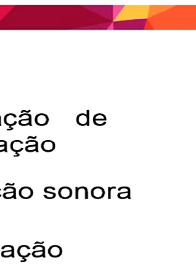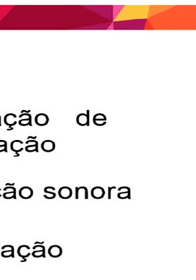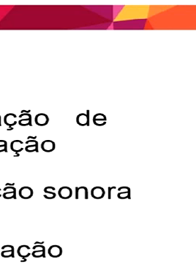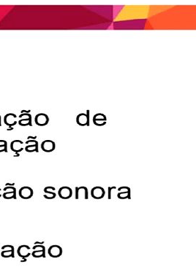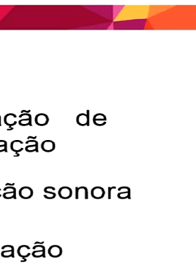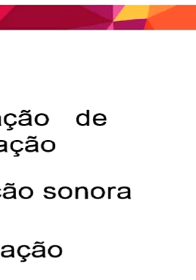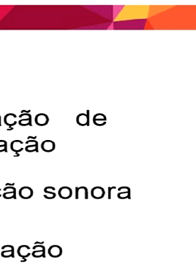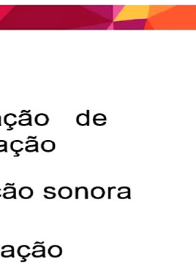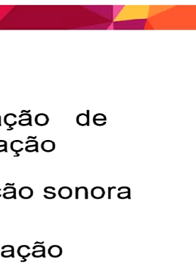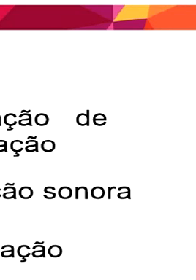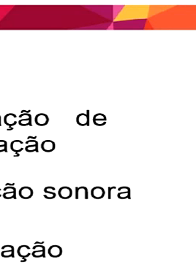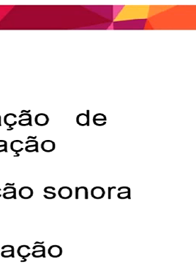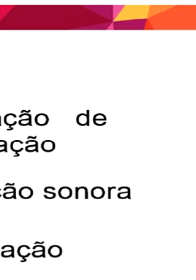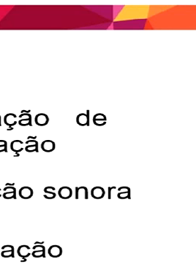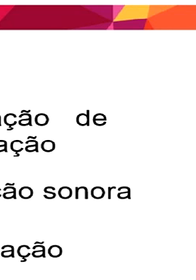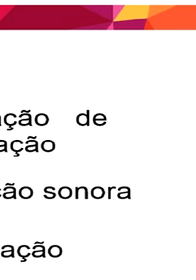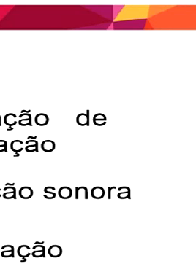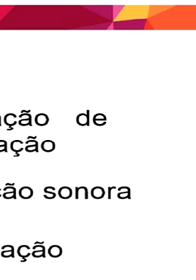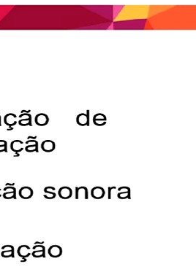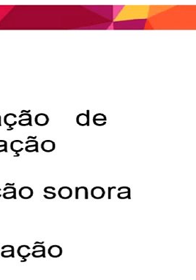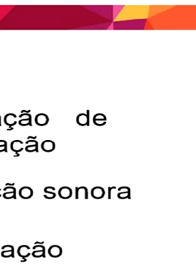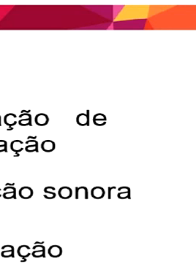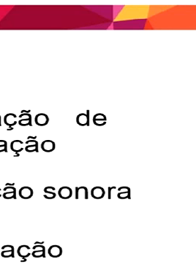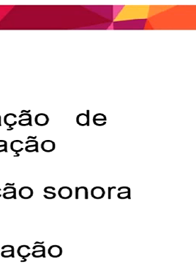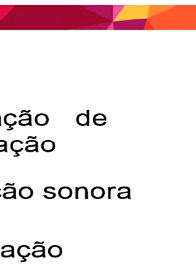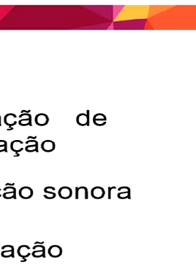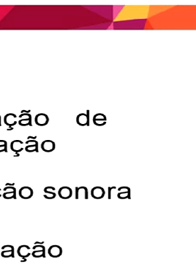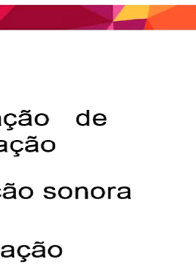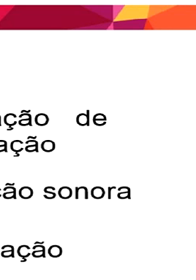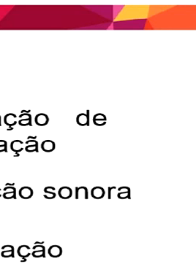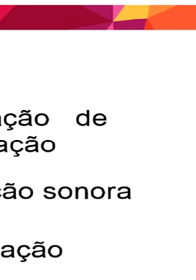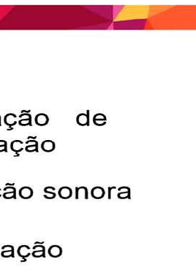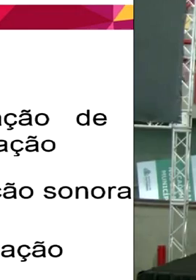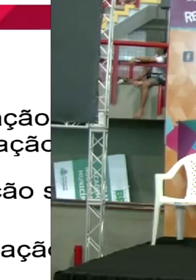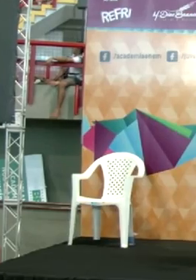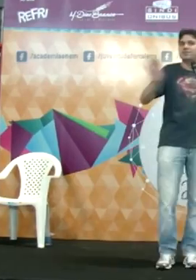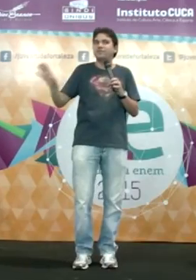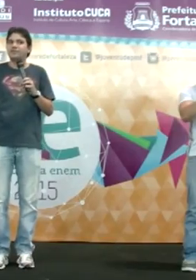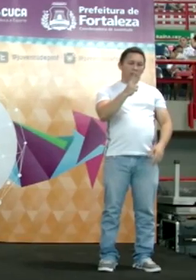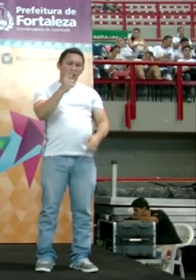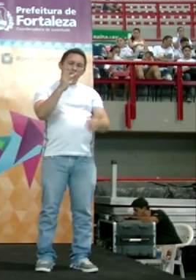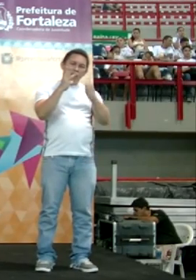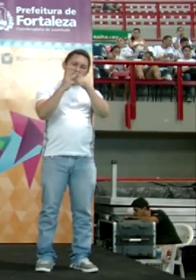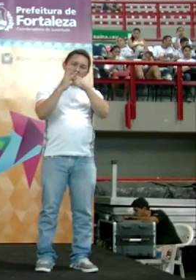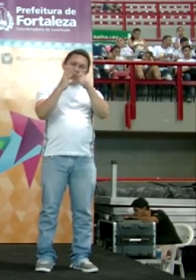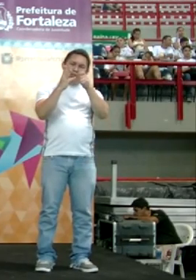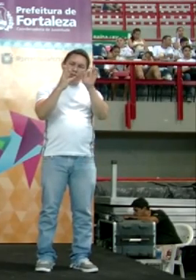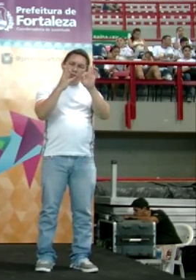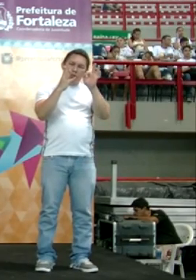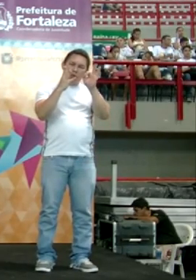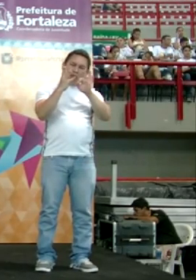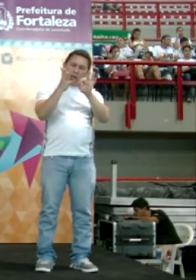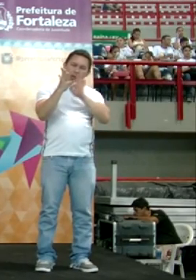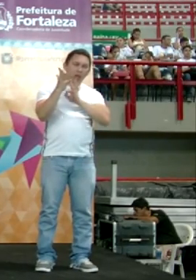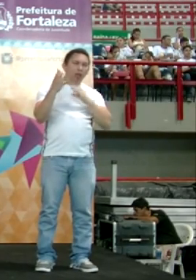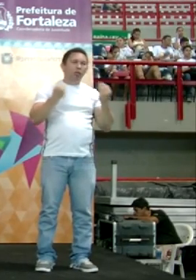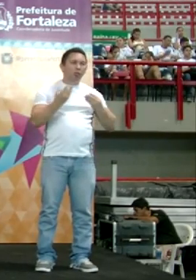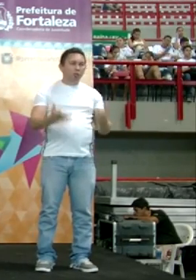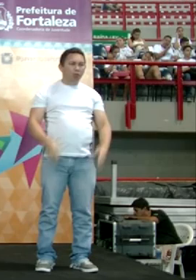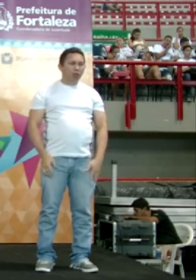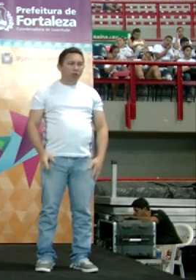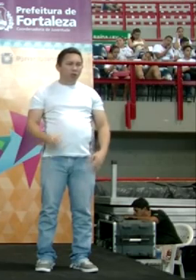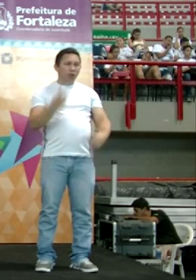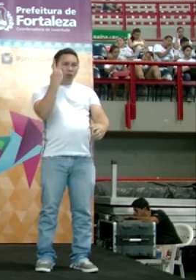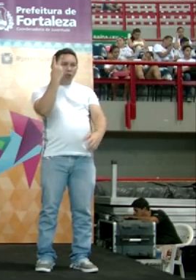Não adianta nada fazer uma ventania 2 meses do ano e passar os outros 10 meses sem ventar. Não vai ajudar. Você